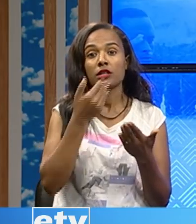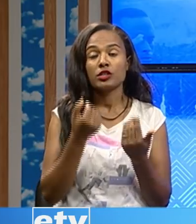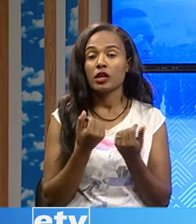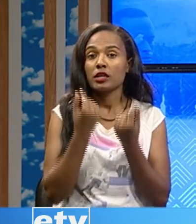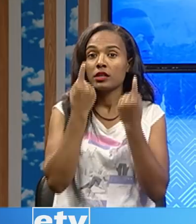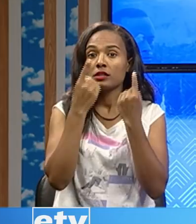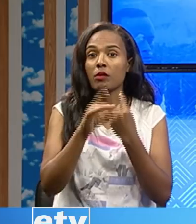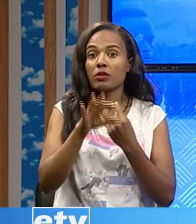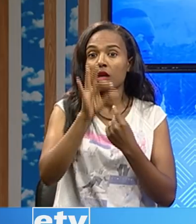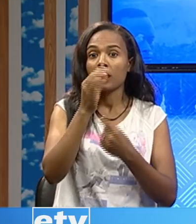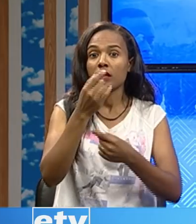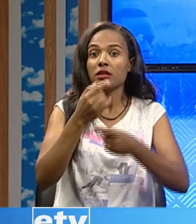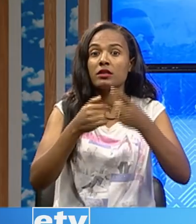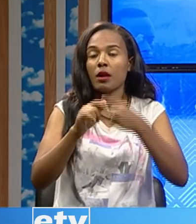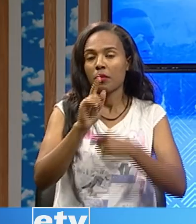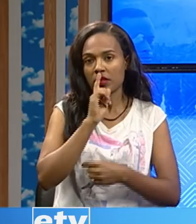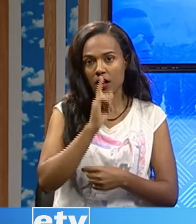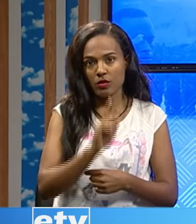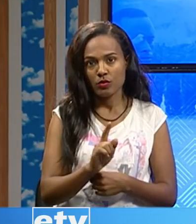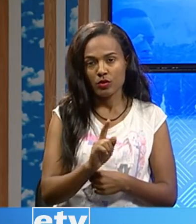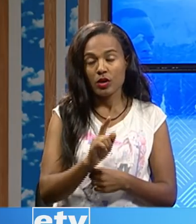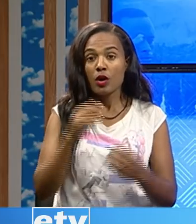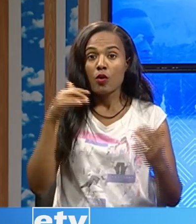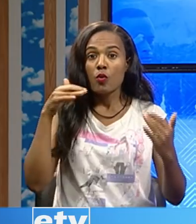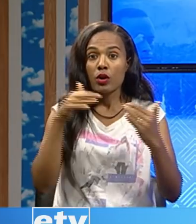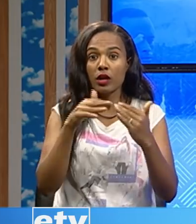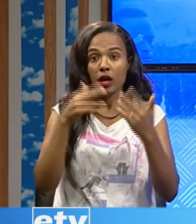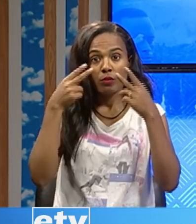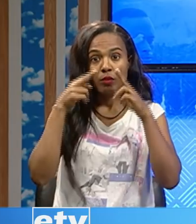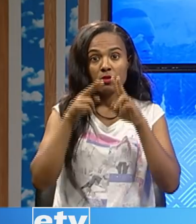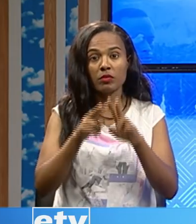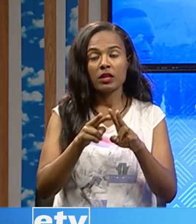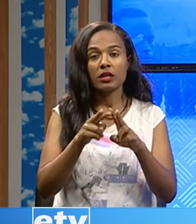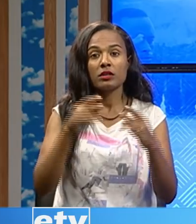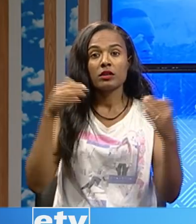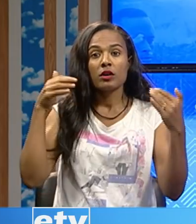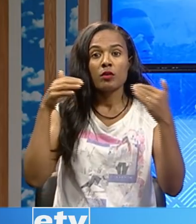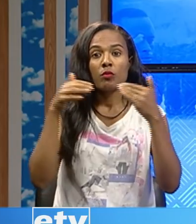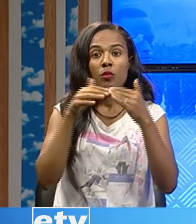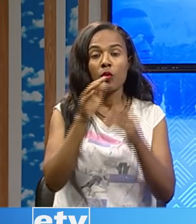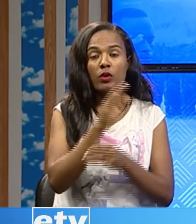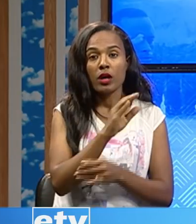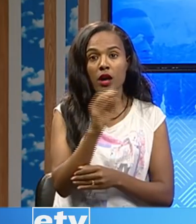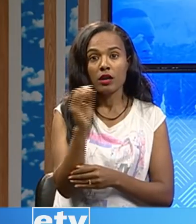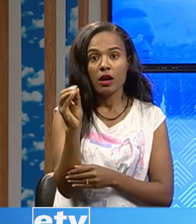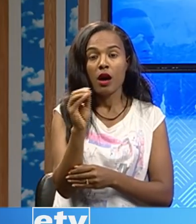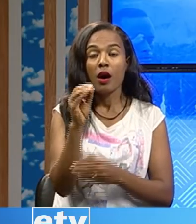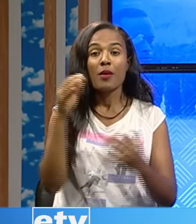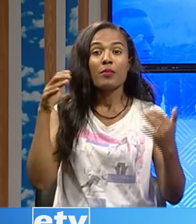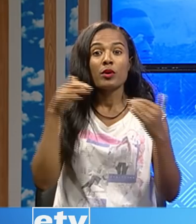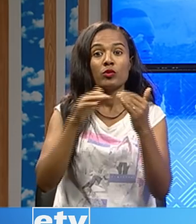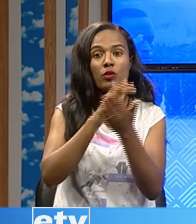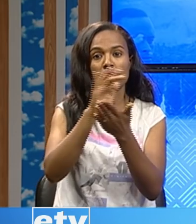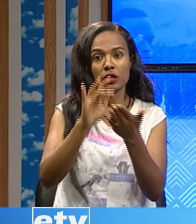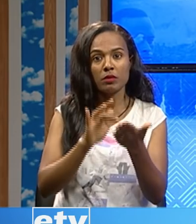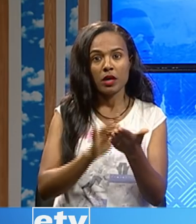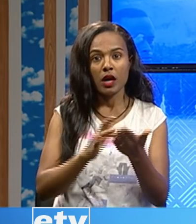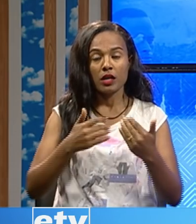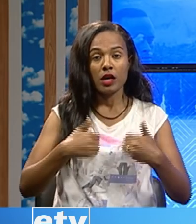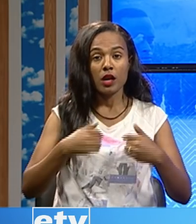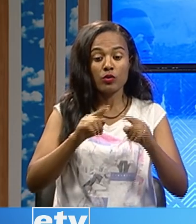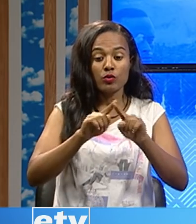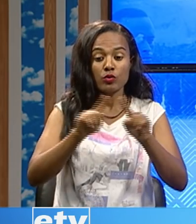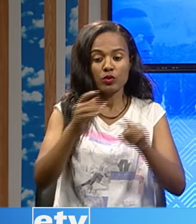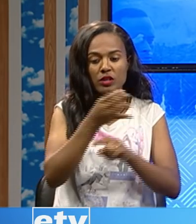ግንዛቤ እያገኘን ስለመጣን ውጊያን በሚመለከት በውጊያና በጦርነት መካከል ያለውን ዲፍረንስ